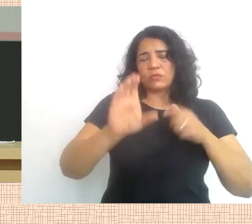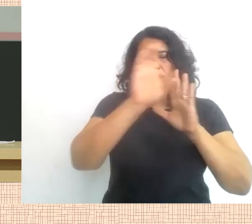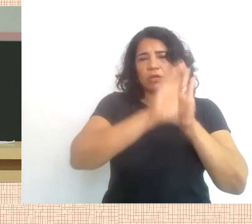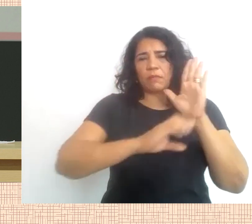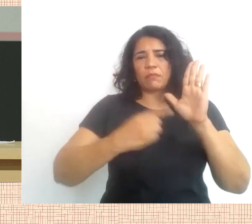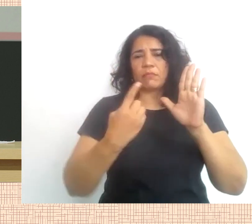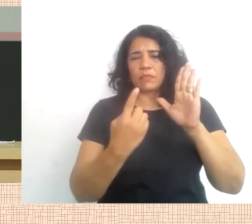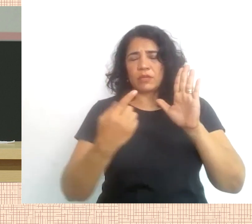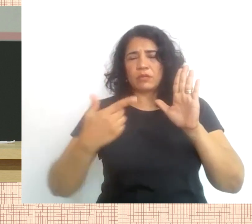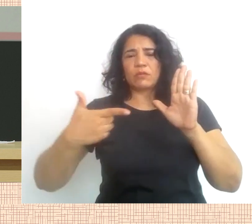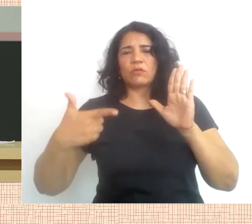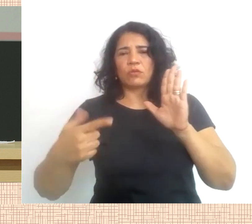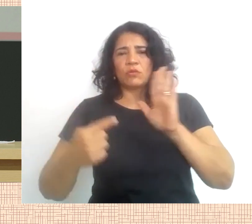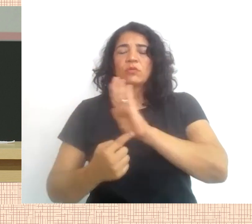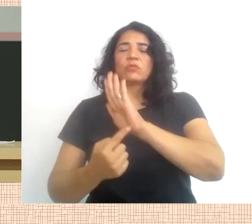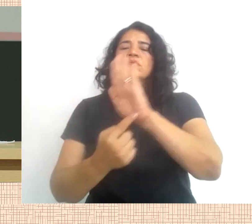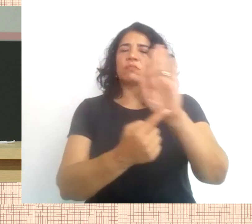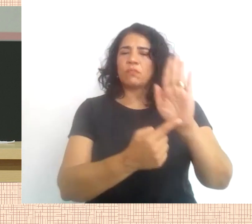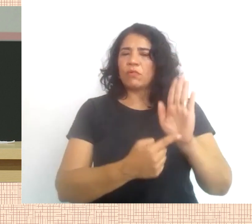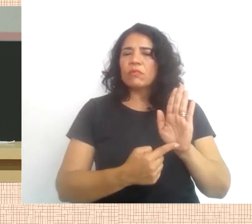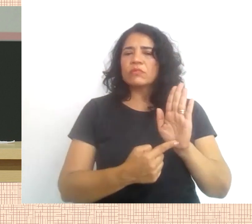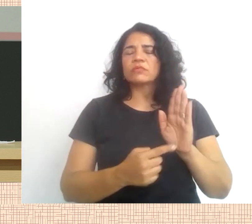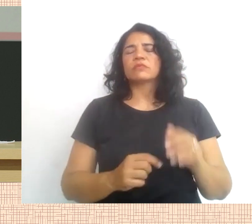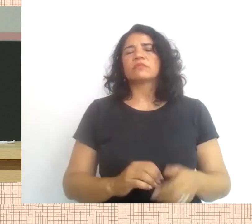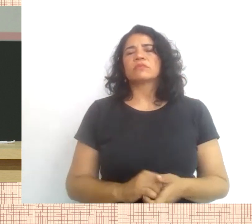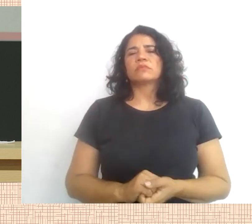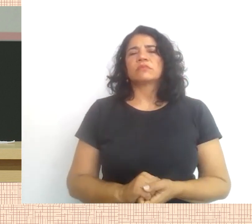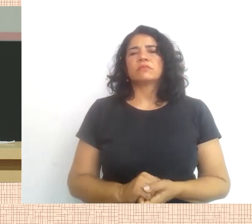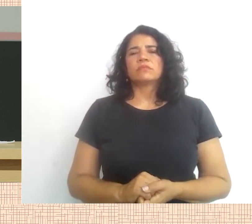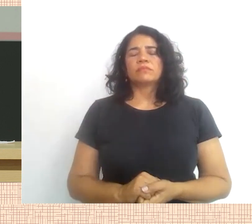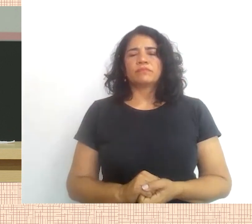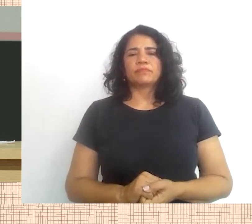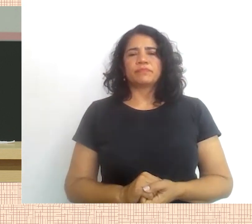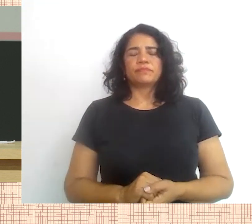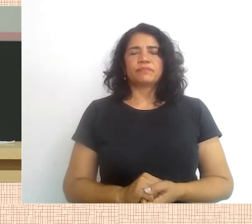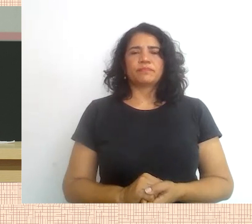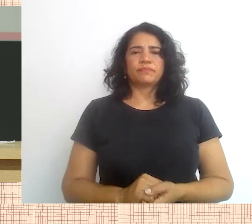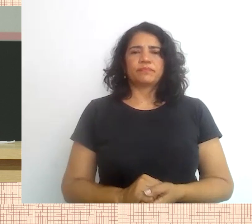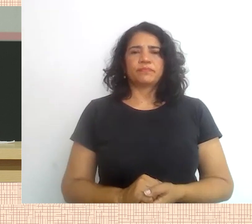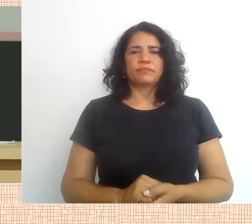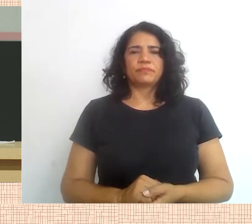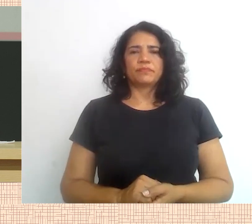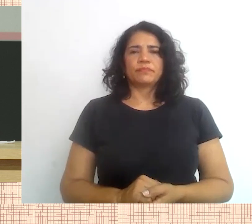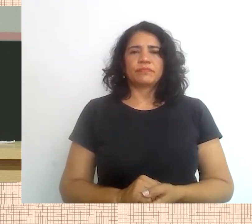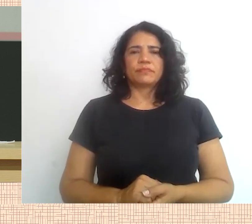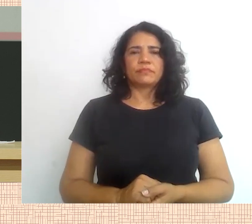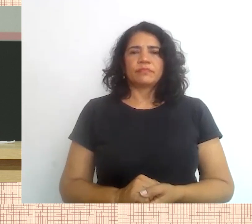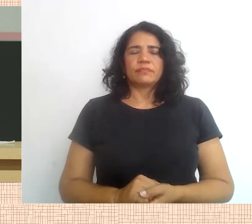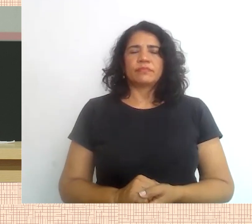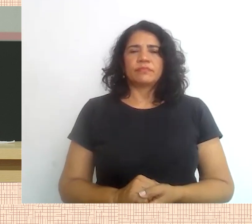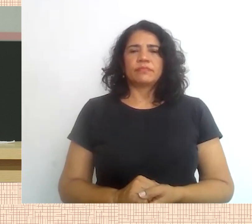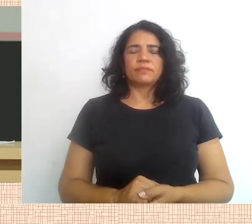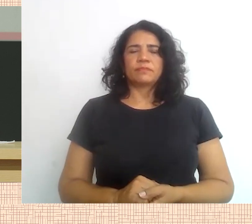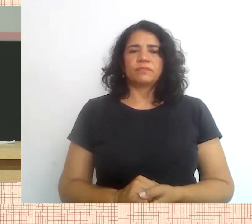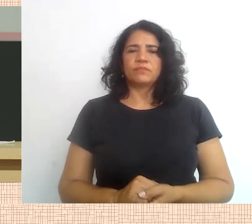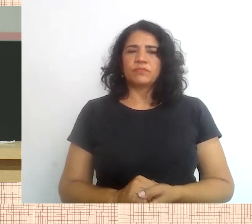Embora homem não manda nada, mas, irmãos, Deus tem uma liderança na